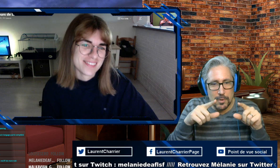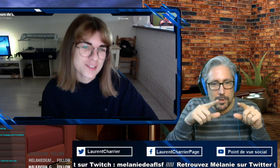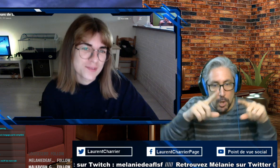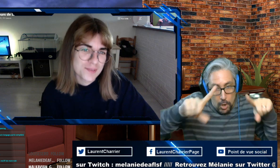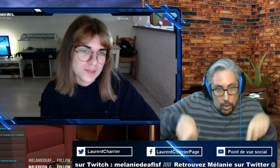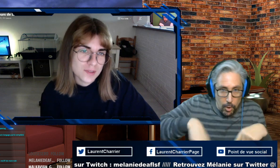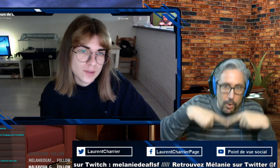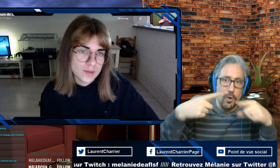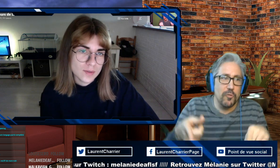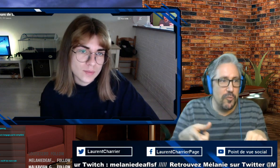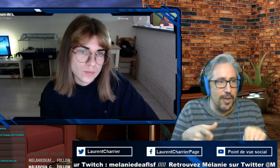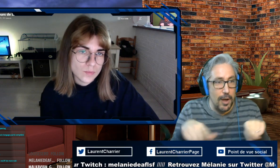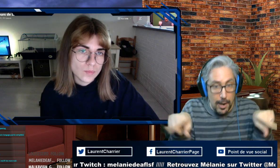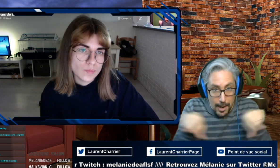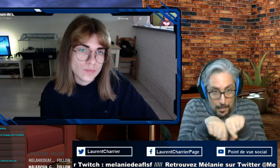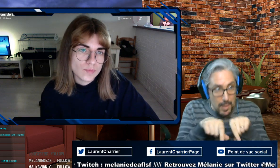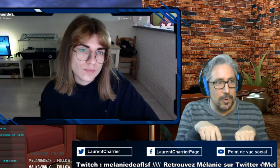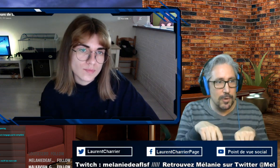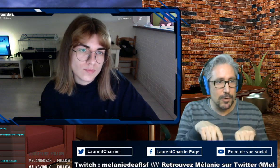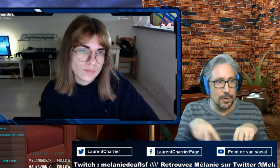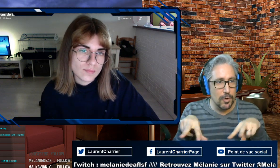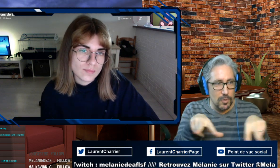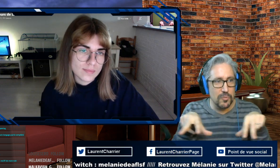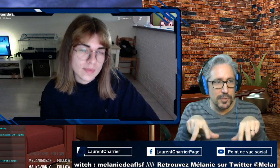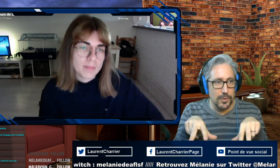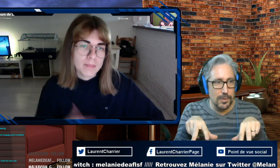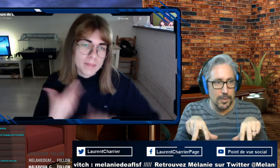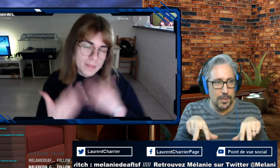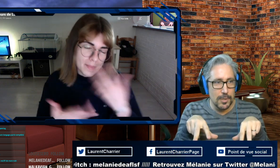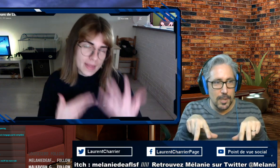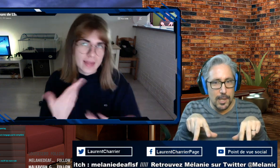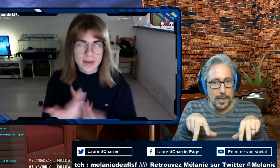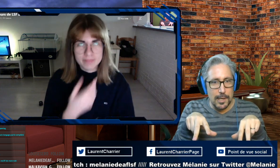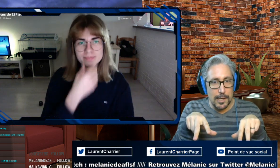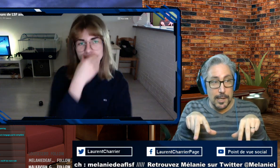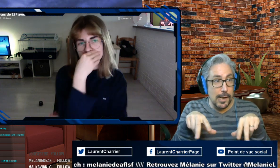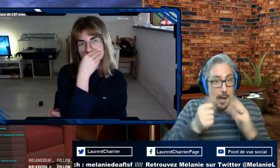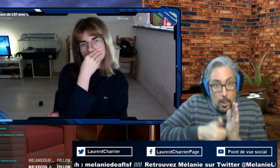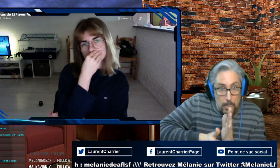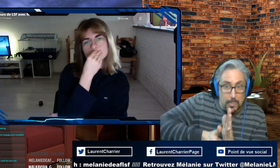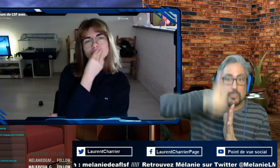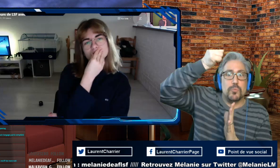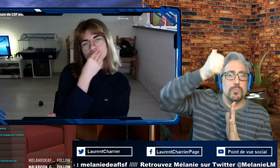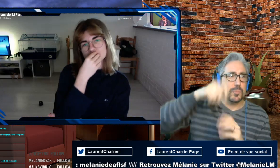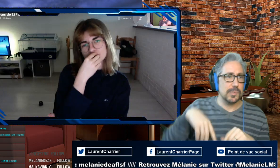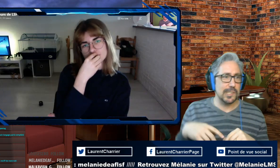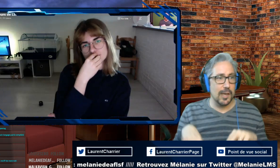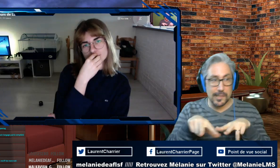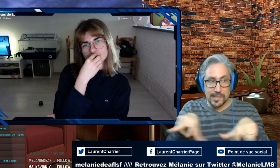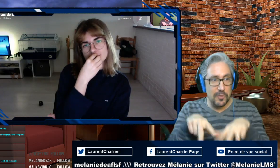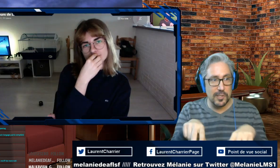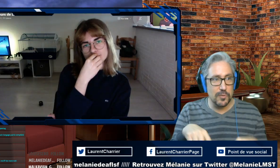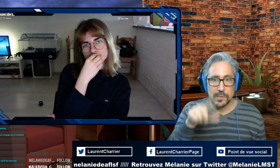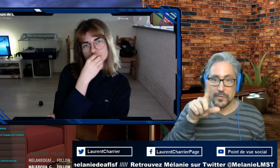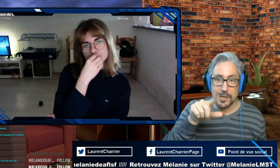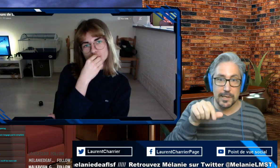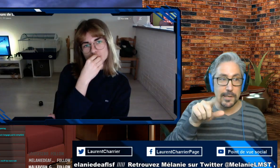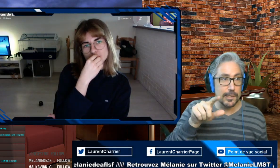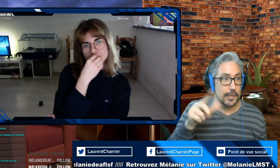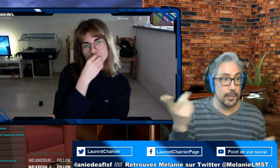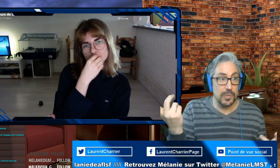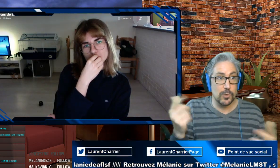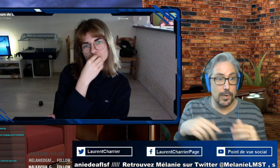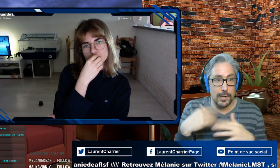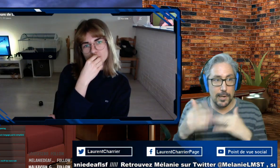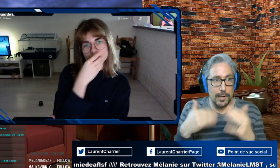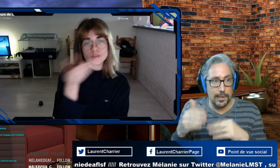il faut refaire la même vidéo. Et là, boum, ça fait des vues, ça fait clic, clic,